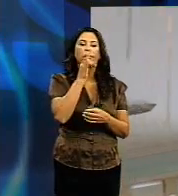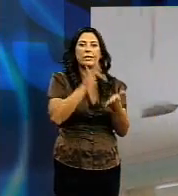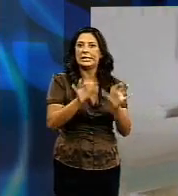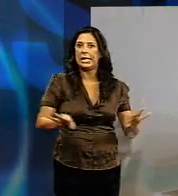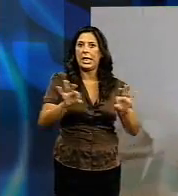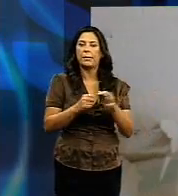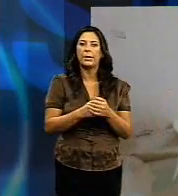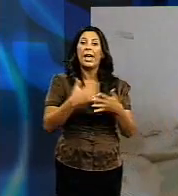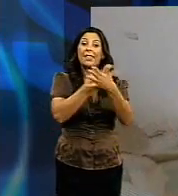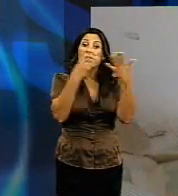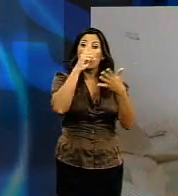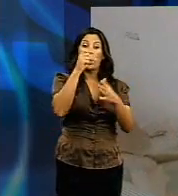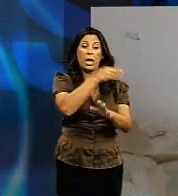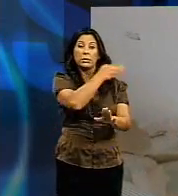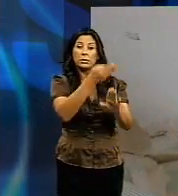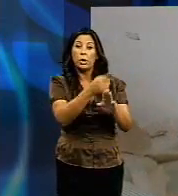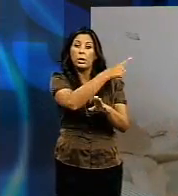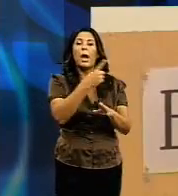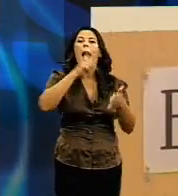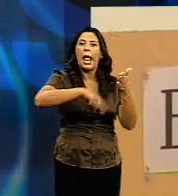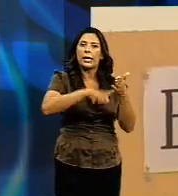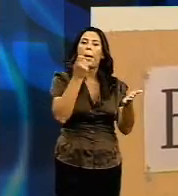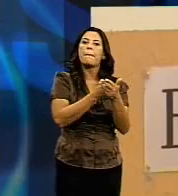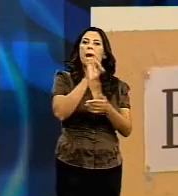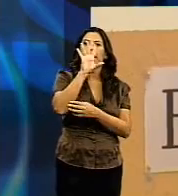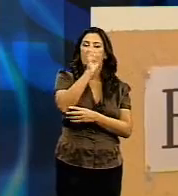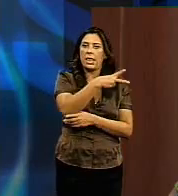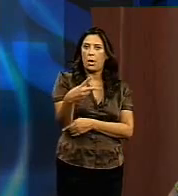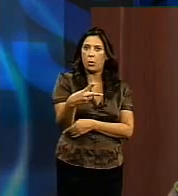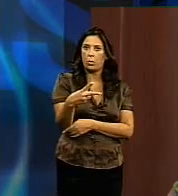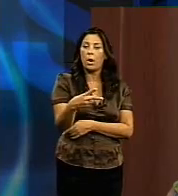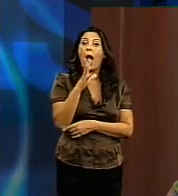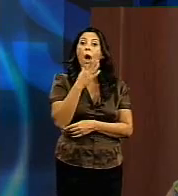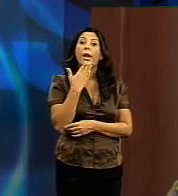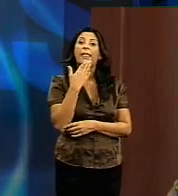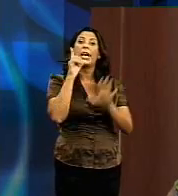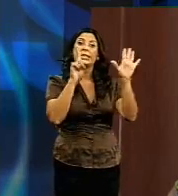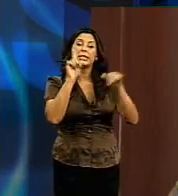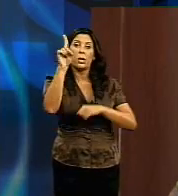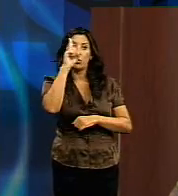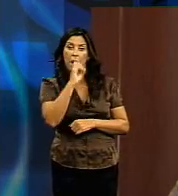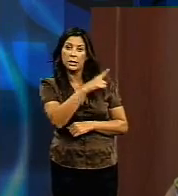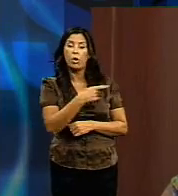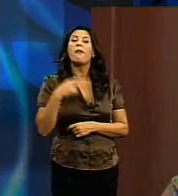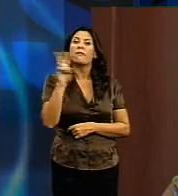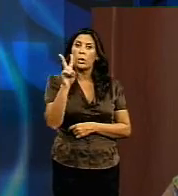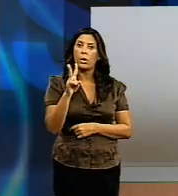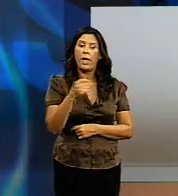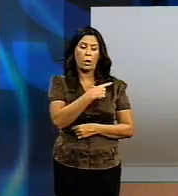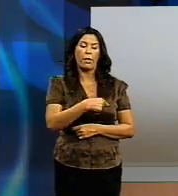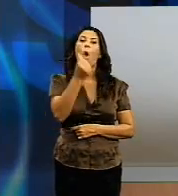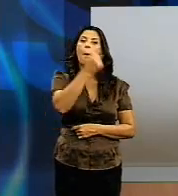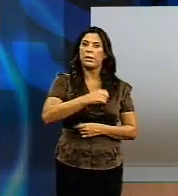18 años vive de alquiler por una mensualidad de 15 euros. Ahora, con 61 años, esta señora, viuda y operada del